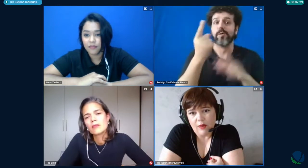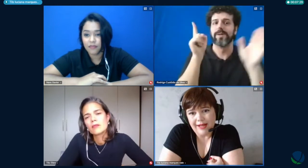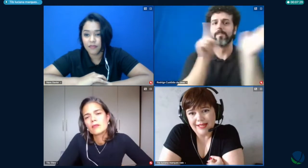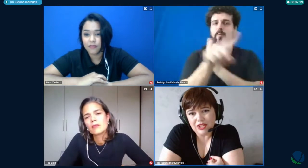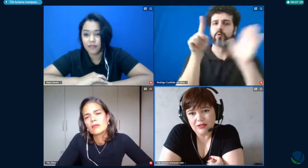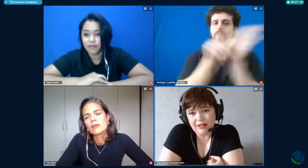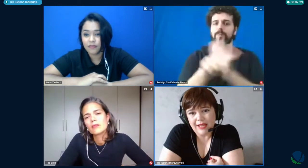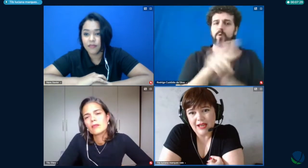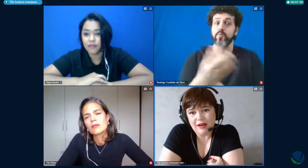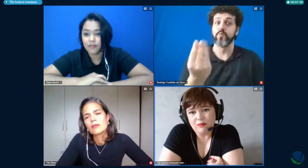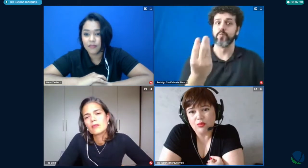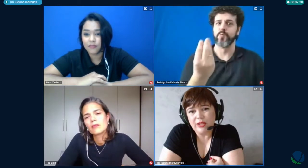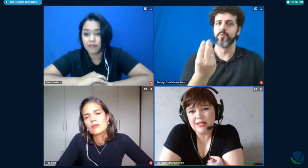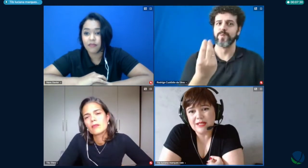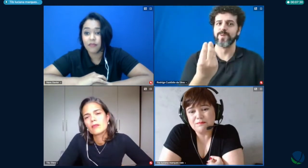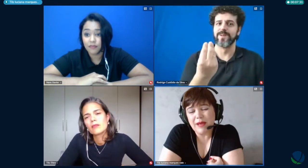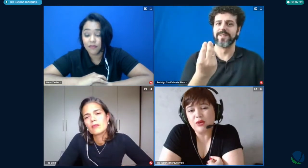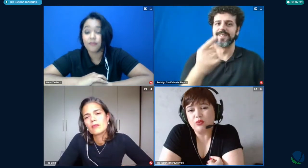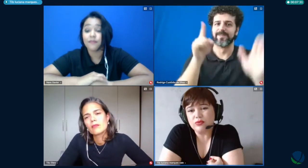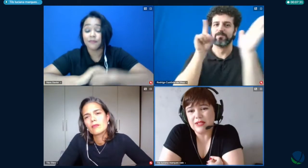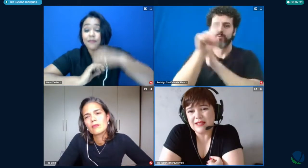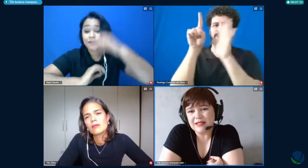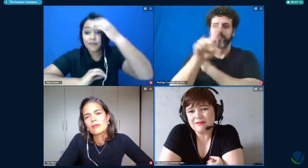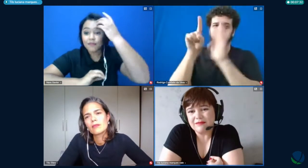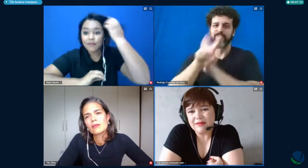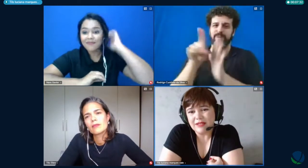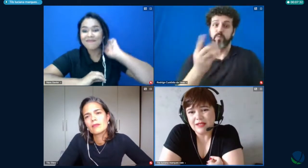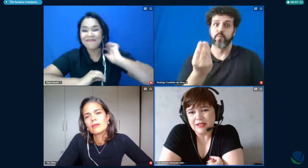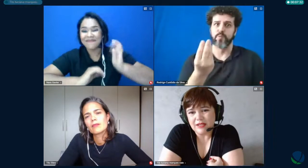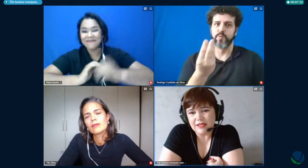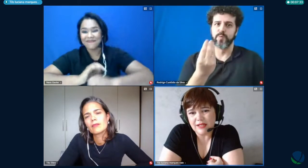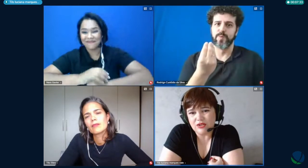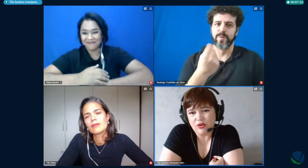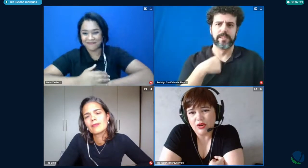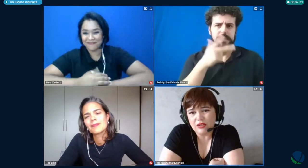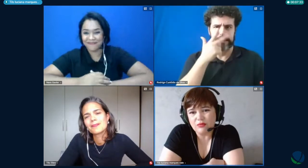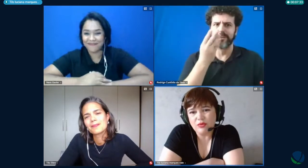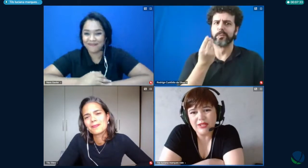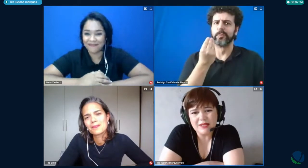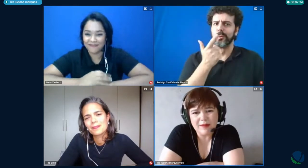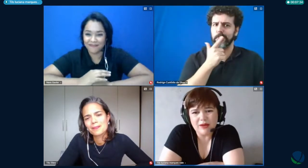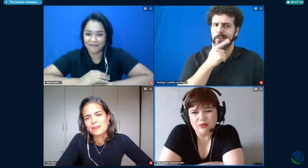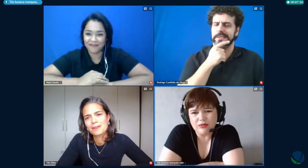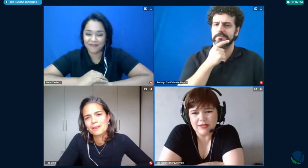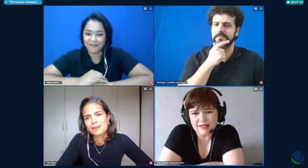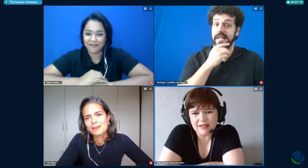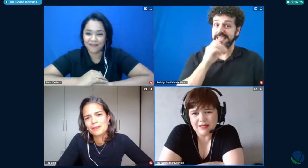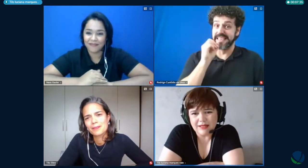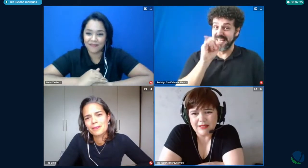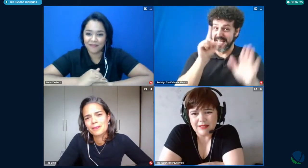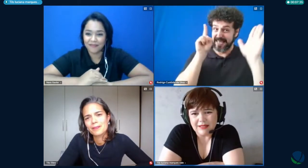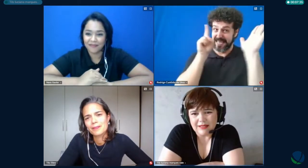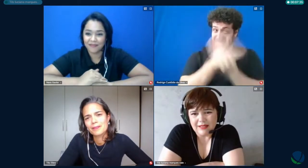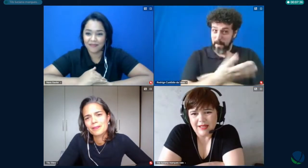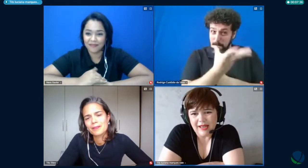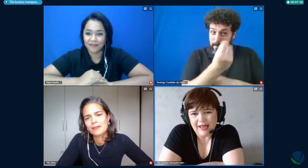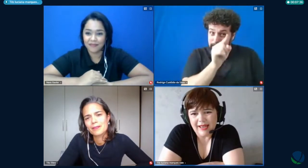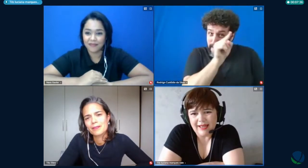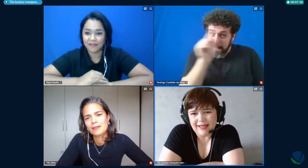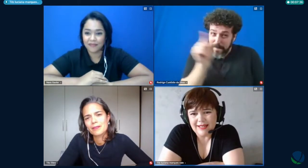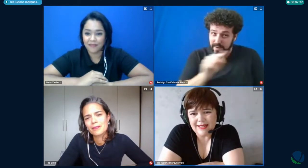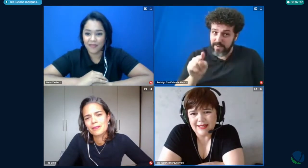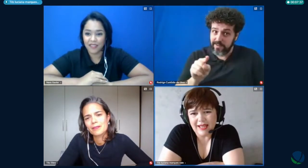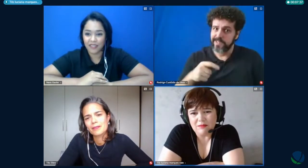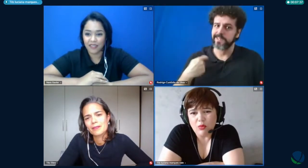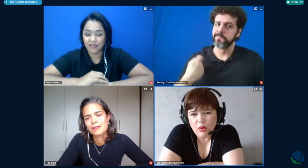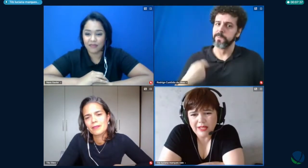eu acredito que tenha muitas perguntas, estejam colocando muitas perguntas,